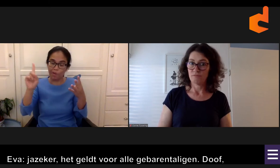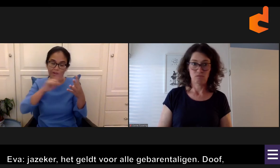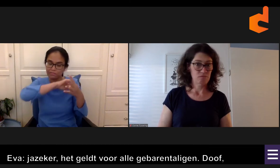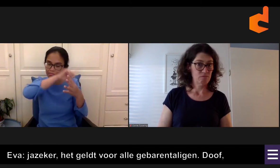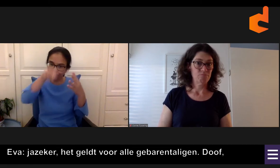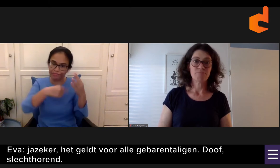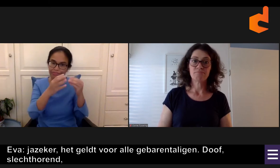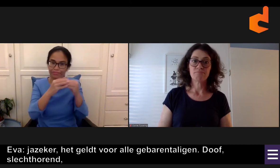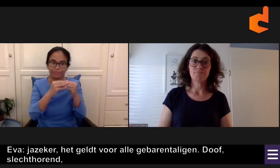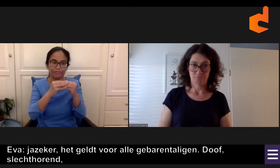doofblinden.